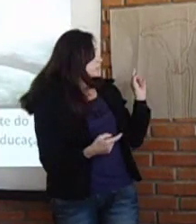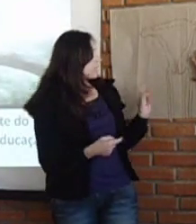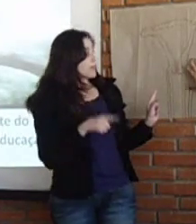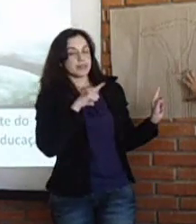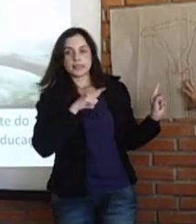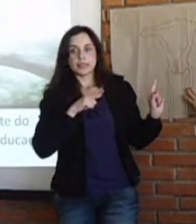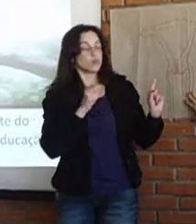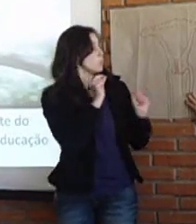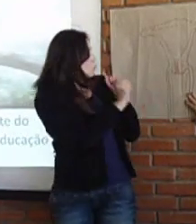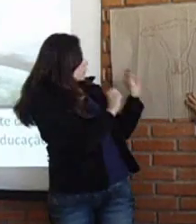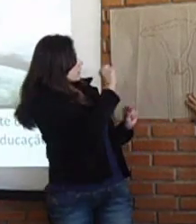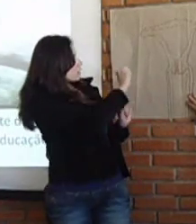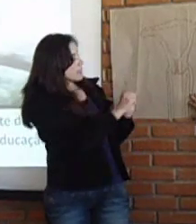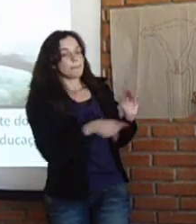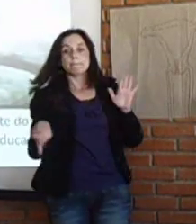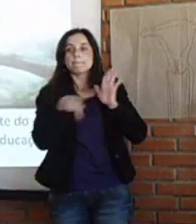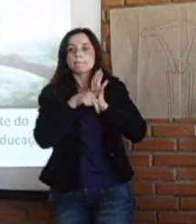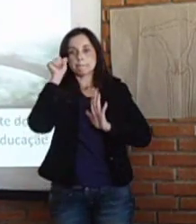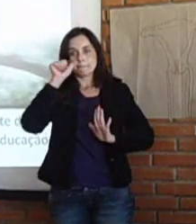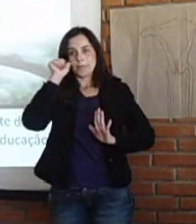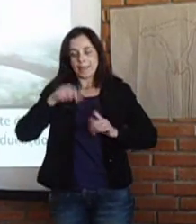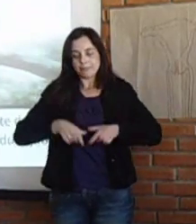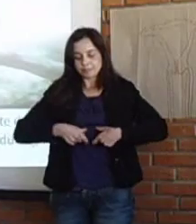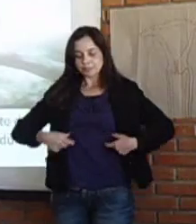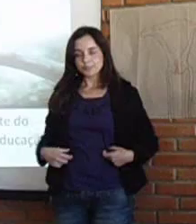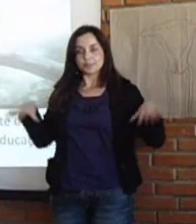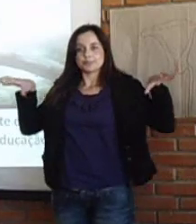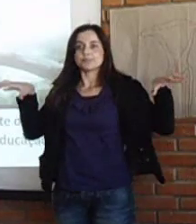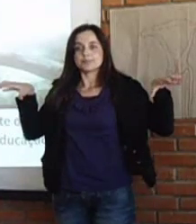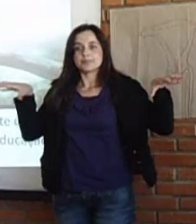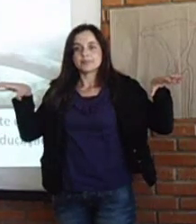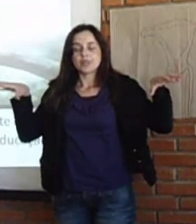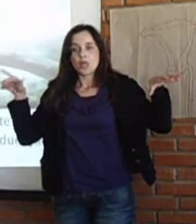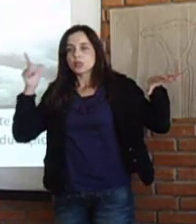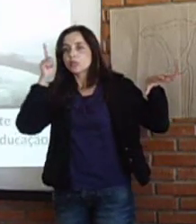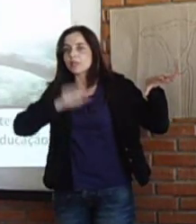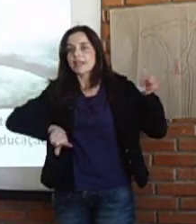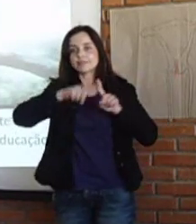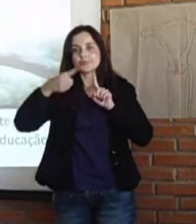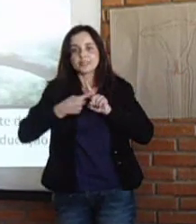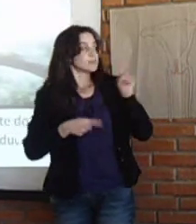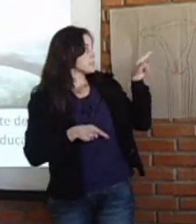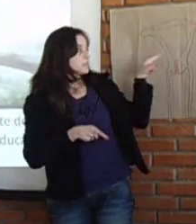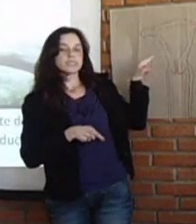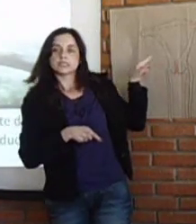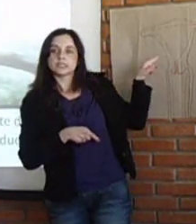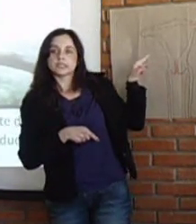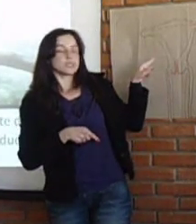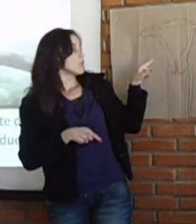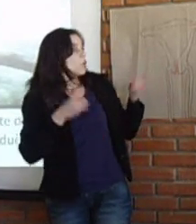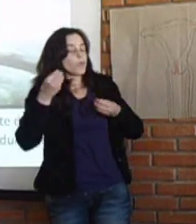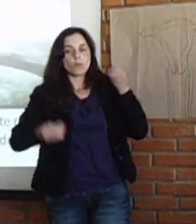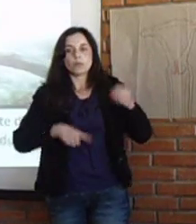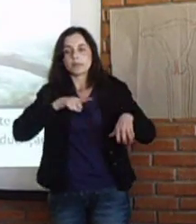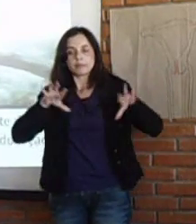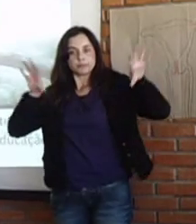o aparelho reprodutor feminino, onde o aluno já tem condição, nessa aula de hoje, de identificar, né, o